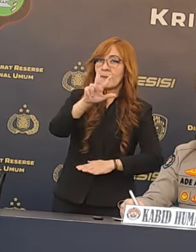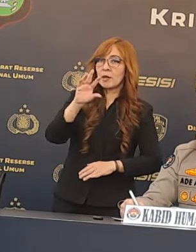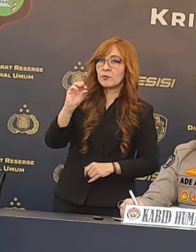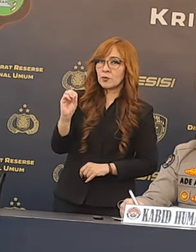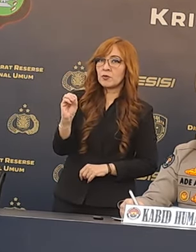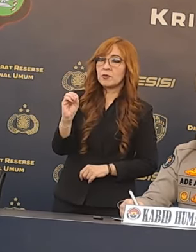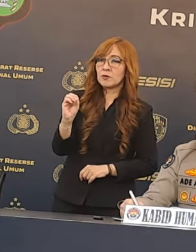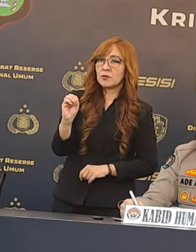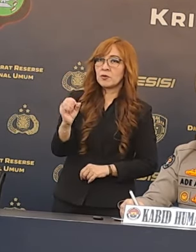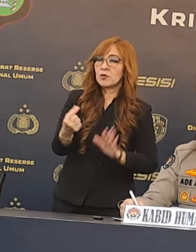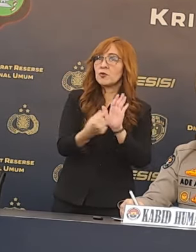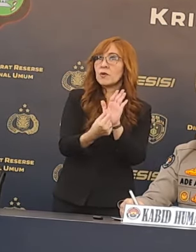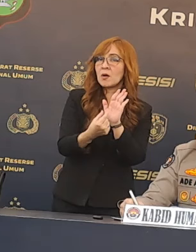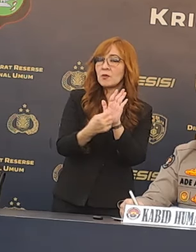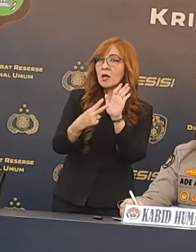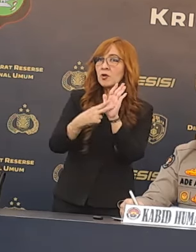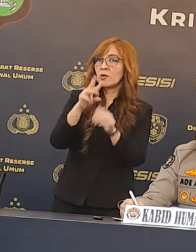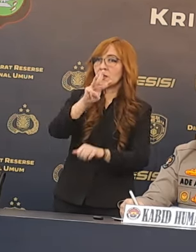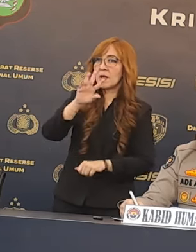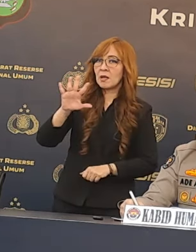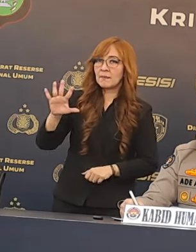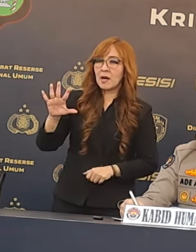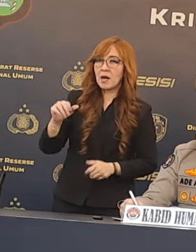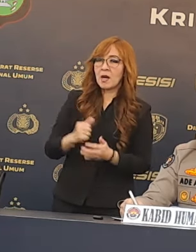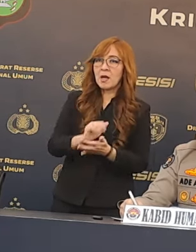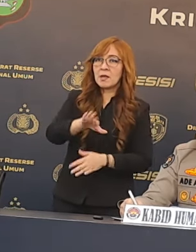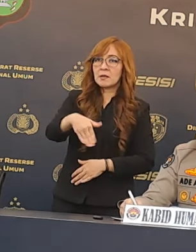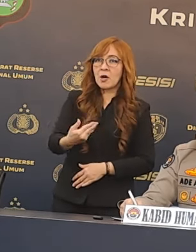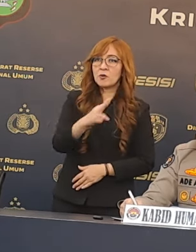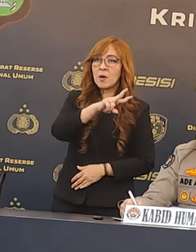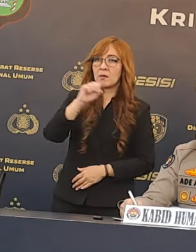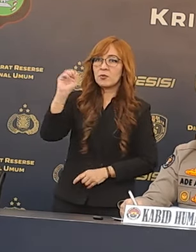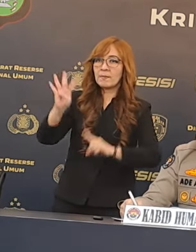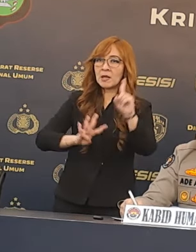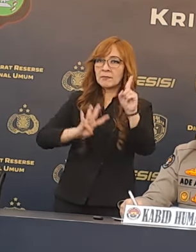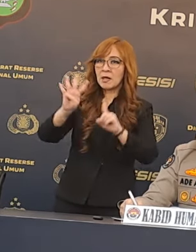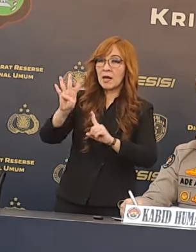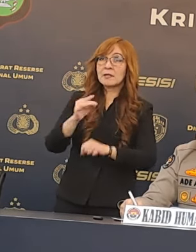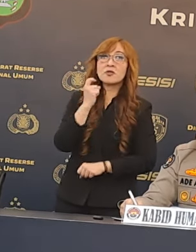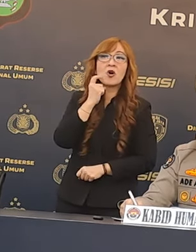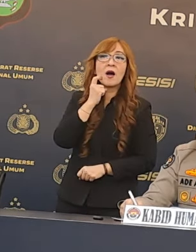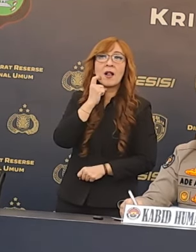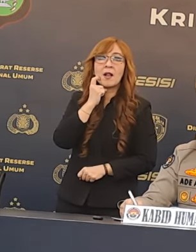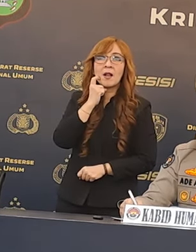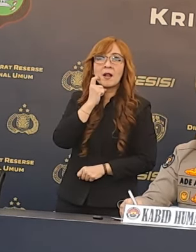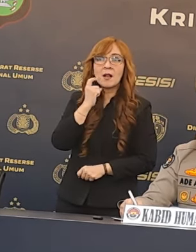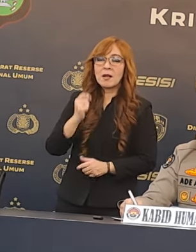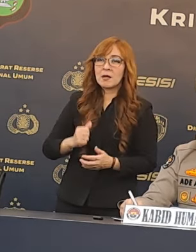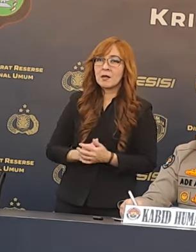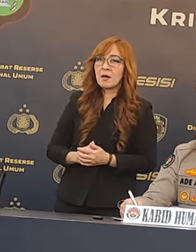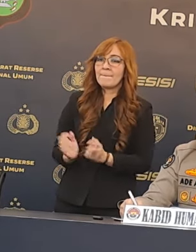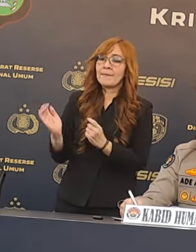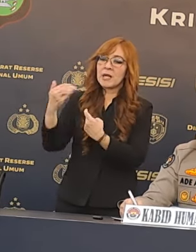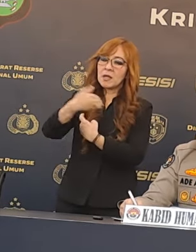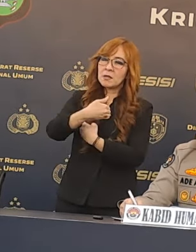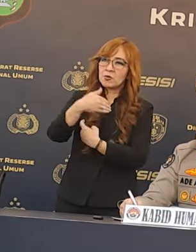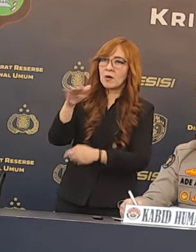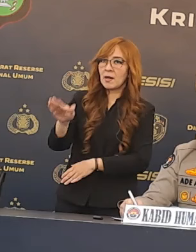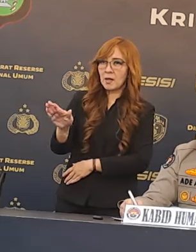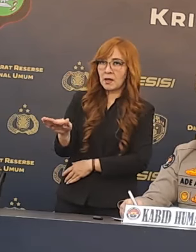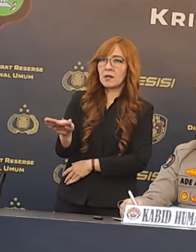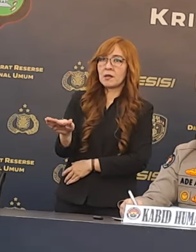80 Undang-Undang Nomor 35 tahun 2014 tentang perlindungan anak.